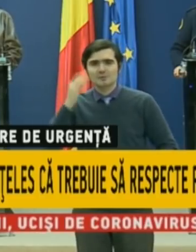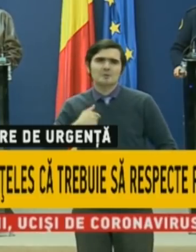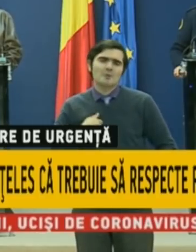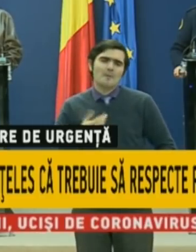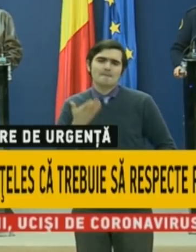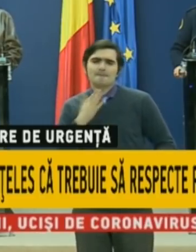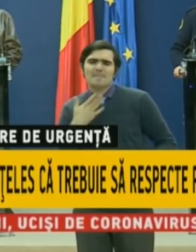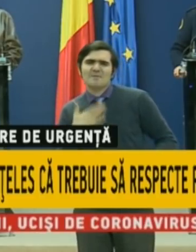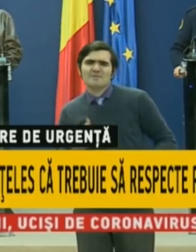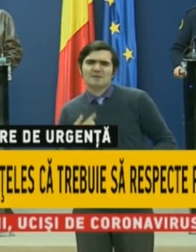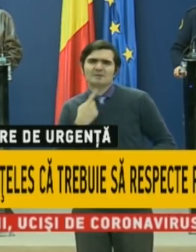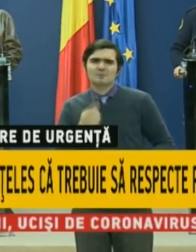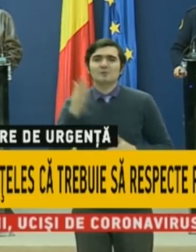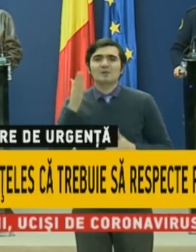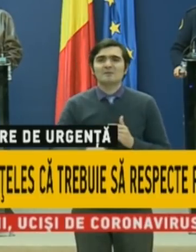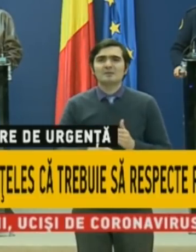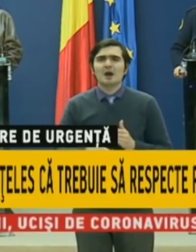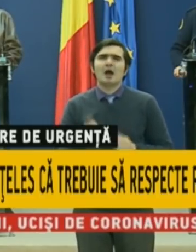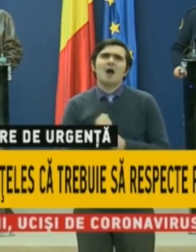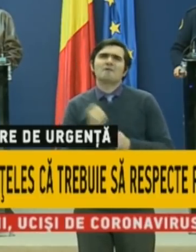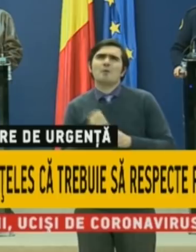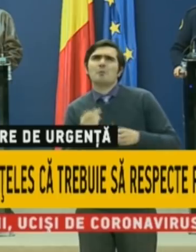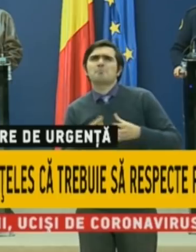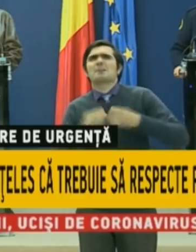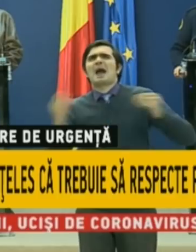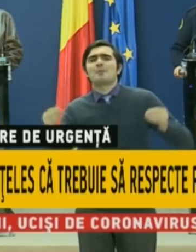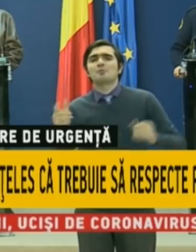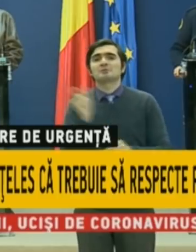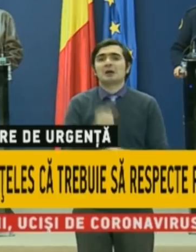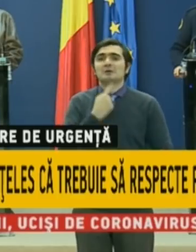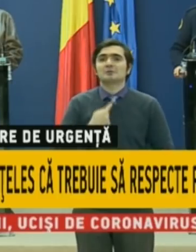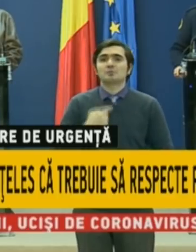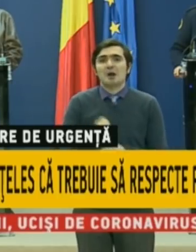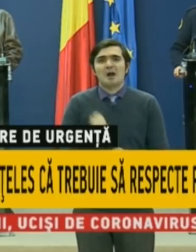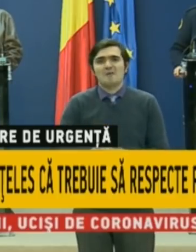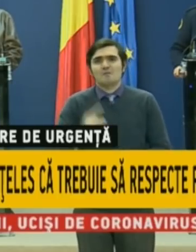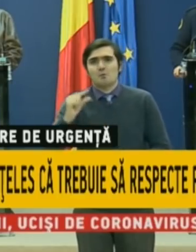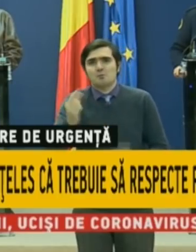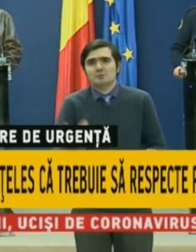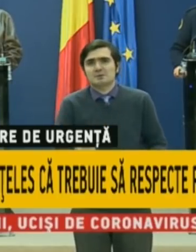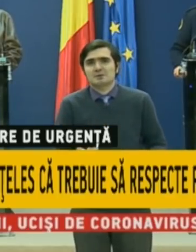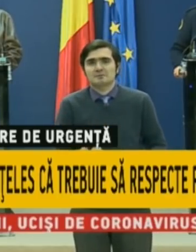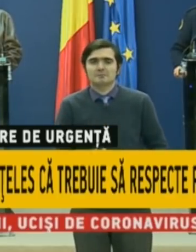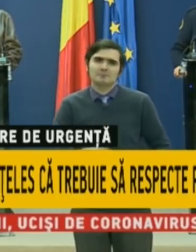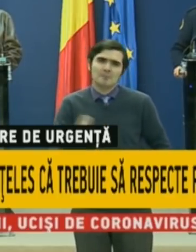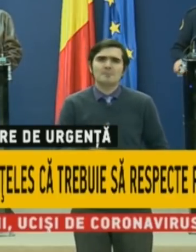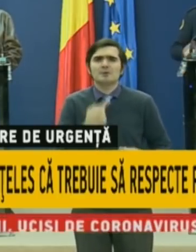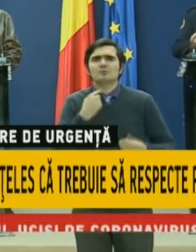să se spună la final că am făcut prea mult decât că am făcut prea puțin. Vă mulțumesc!